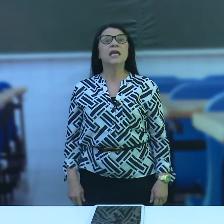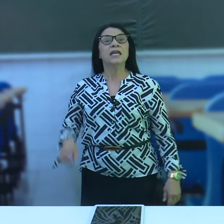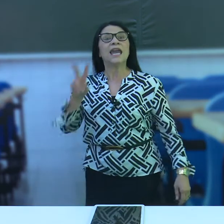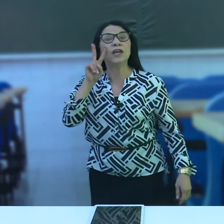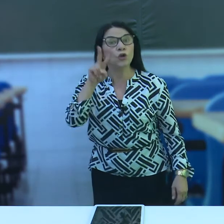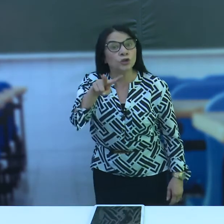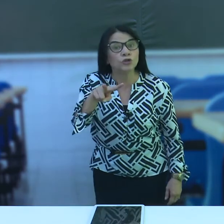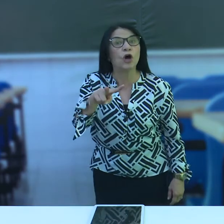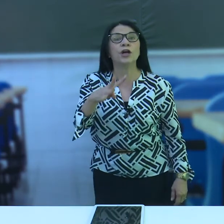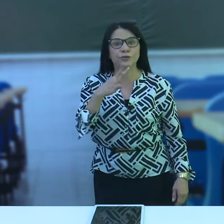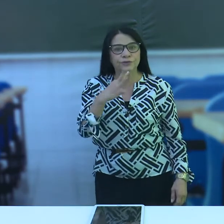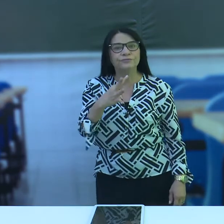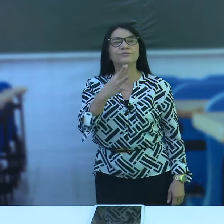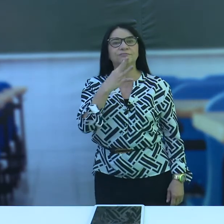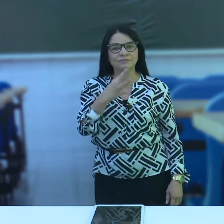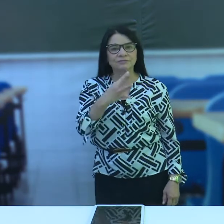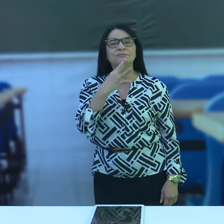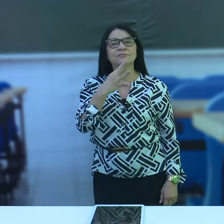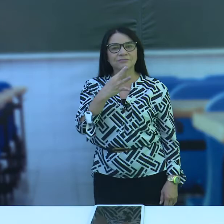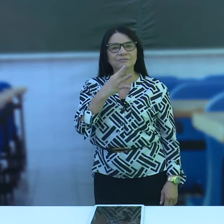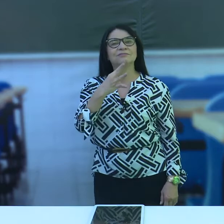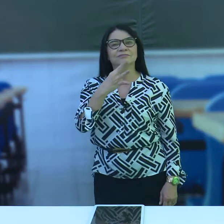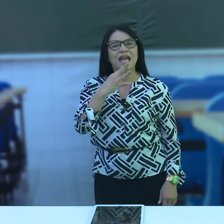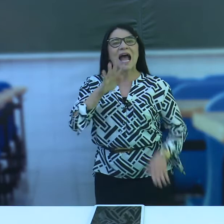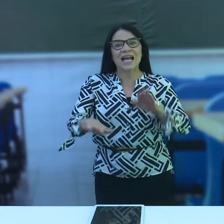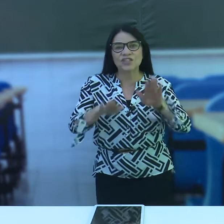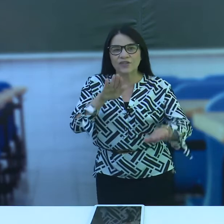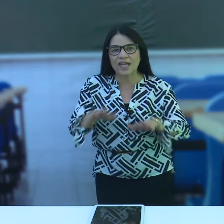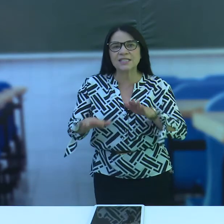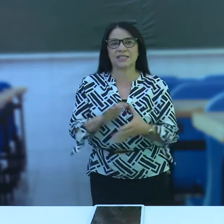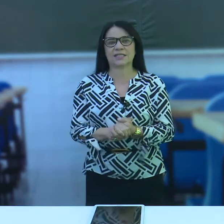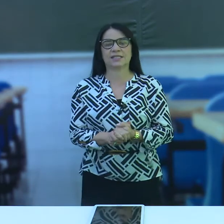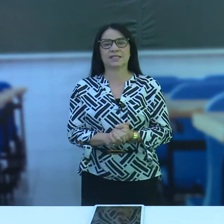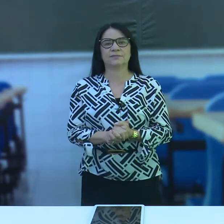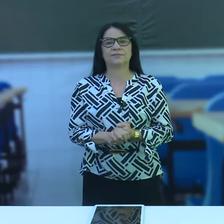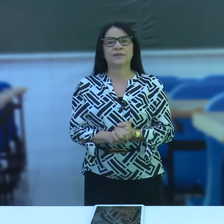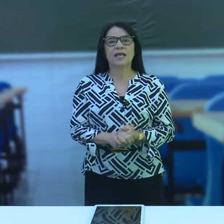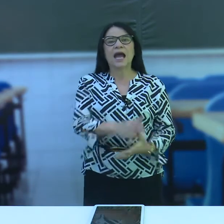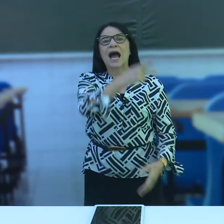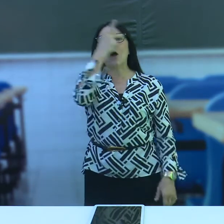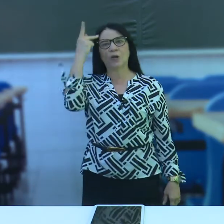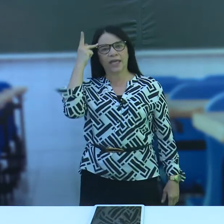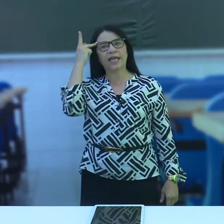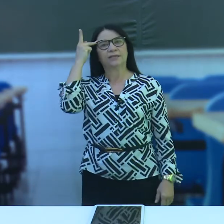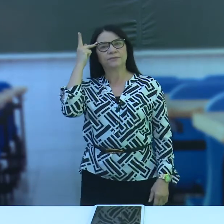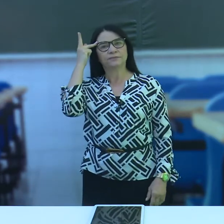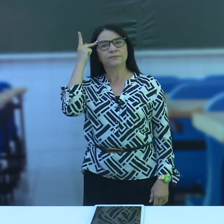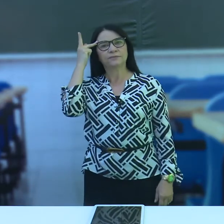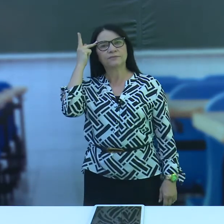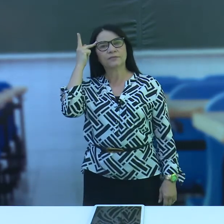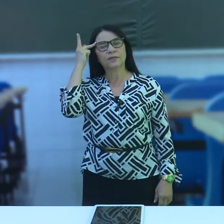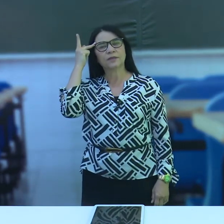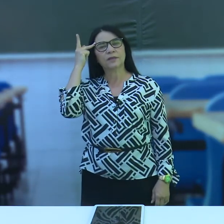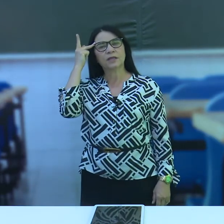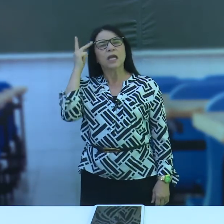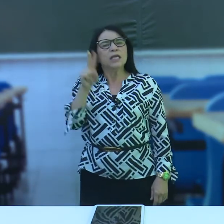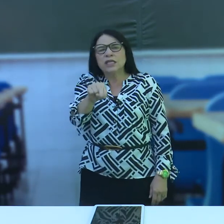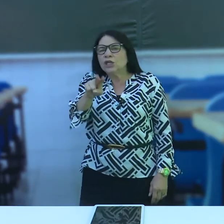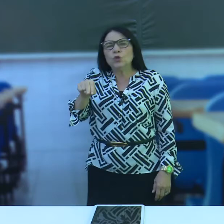E é notório. Às vezes, alguém que